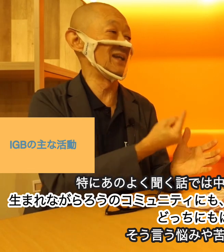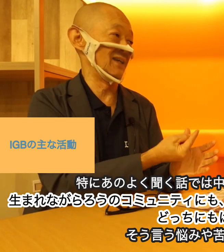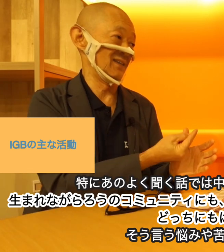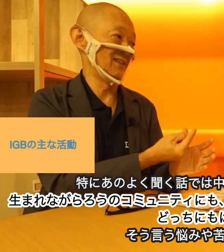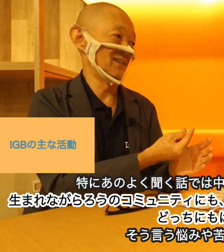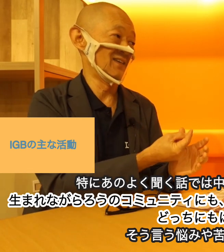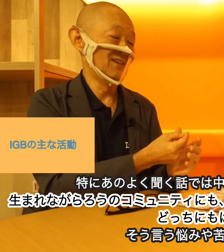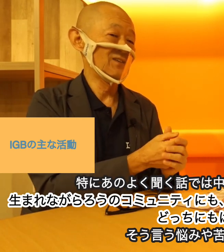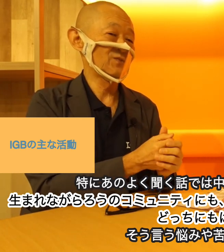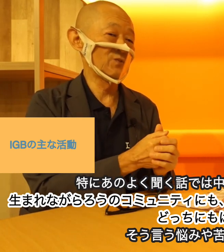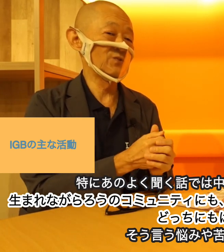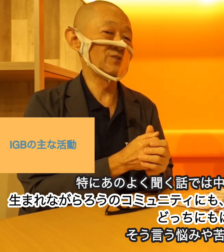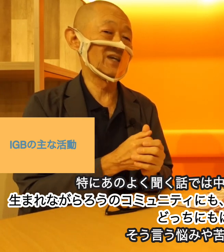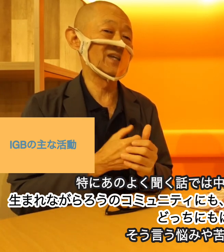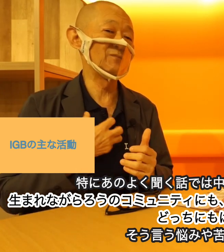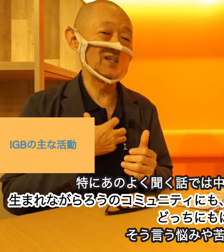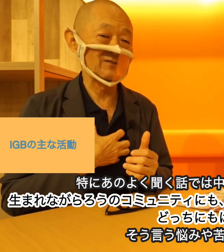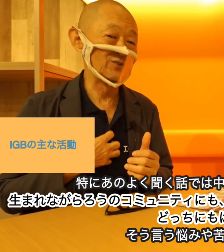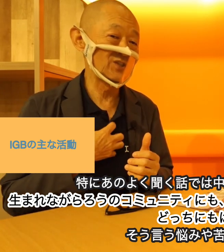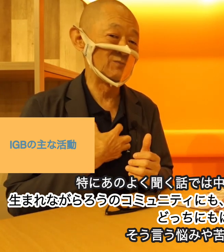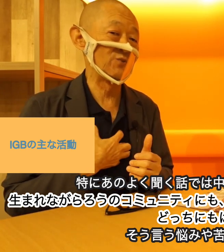、そういう悩みや苦しみを抱